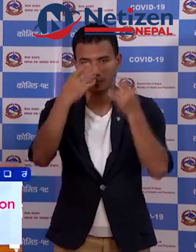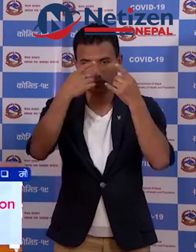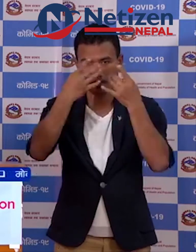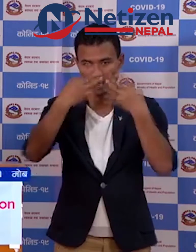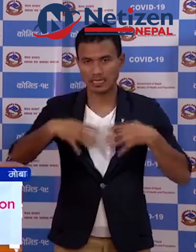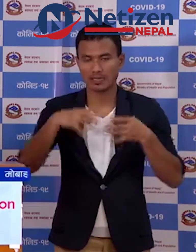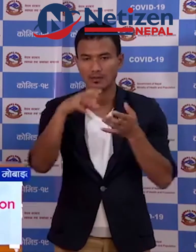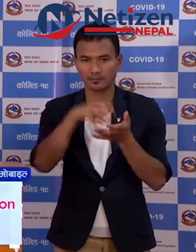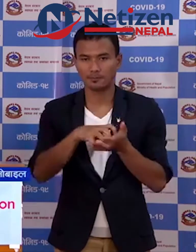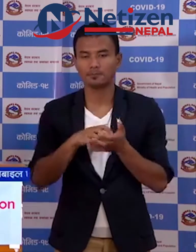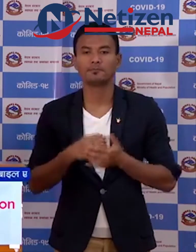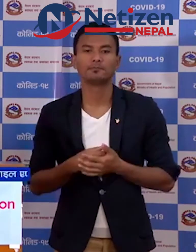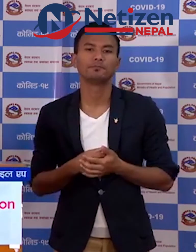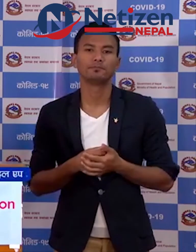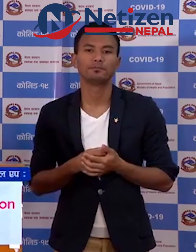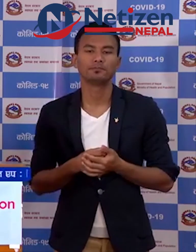बर्दियाको